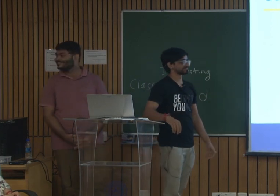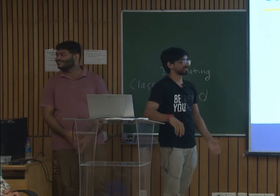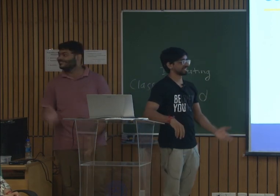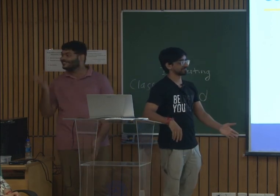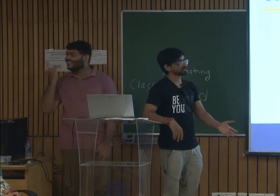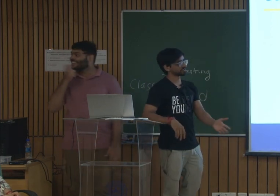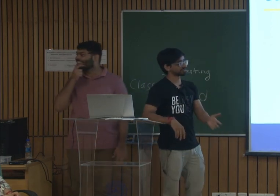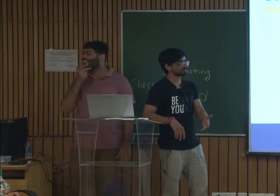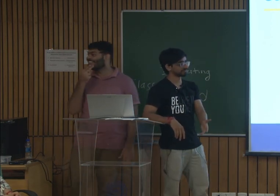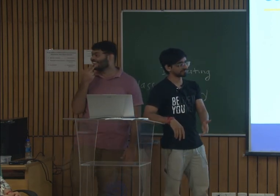my name is so and so.